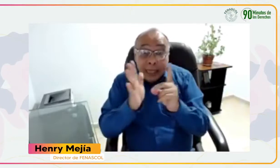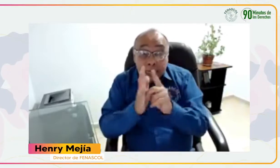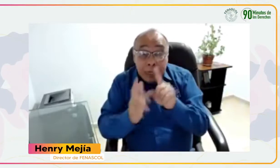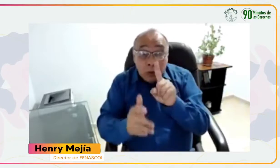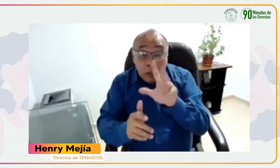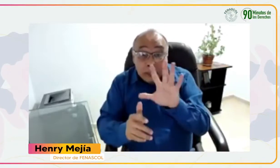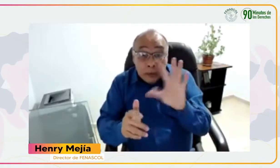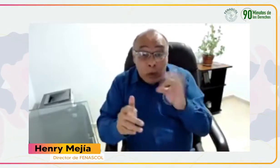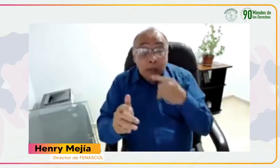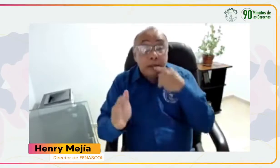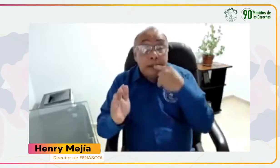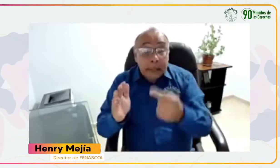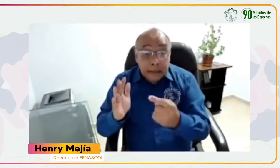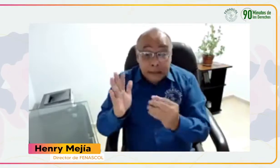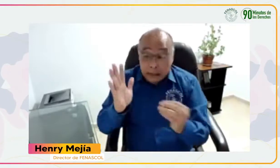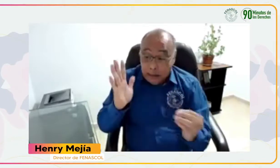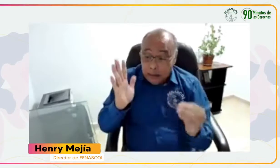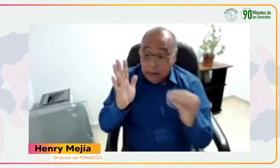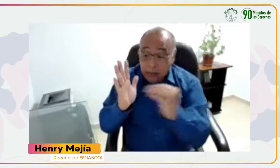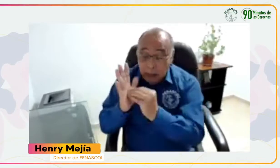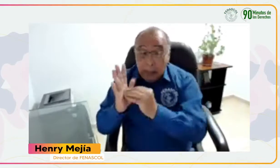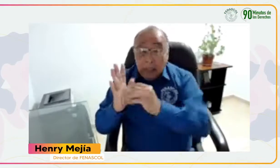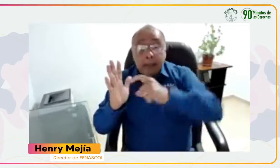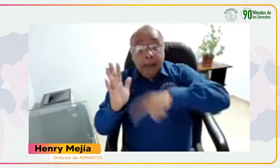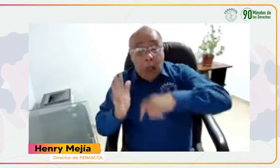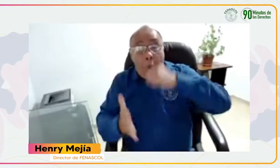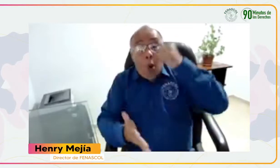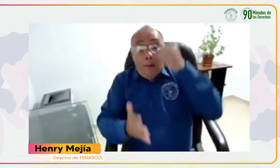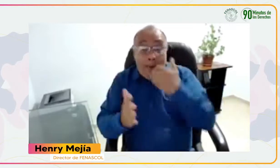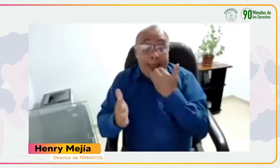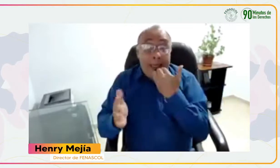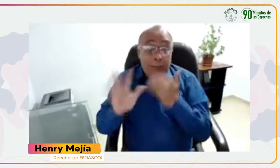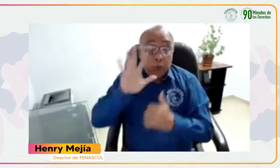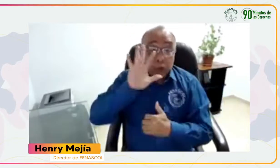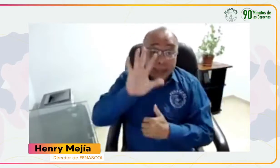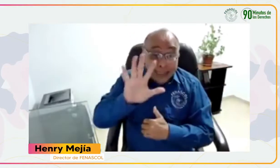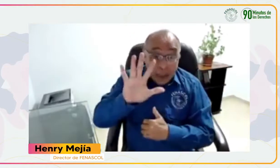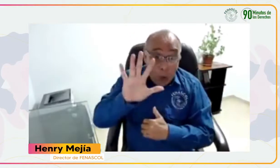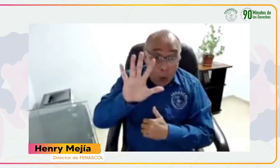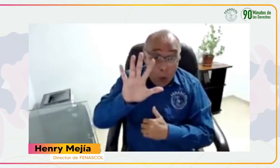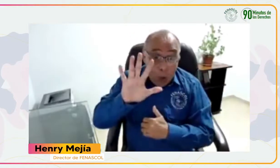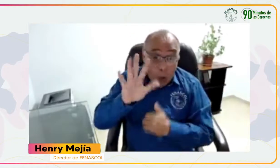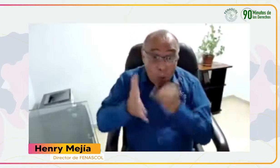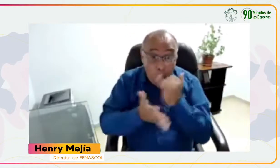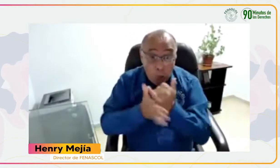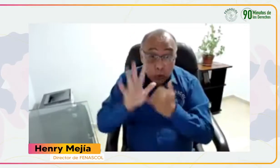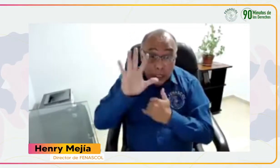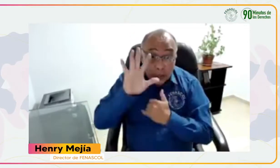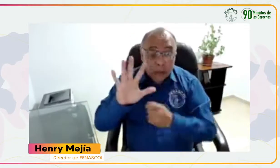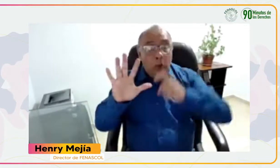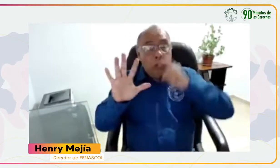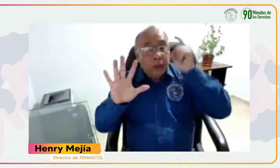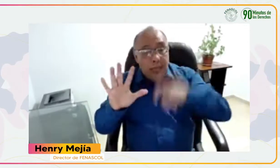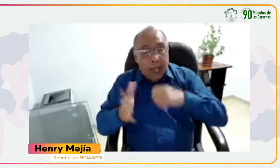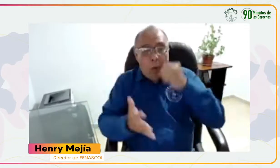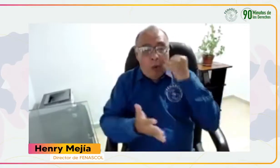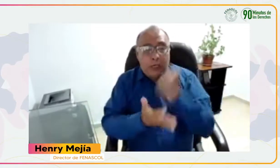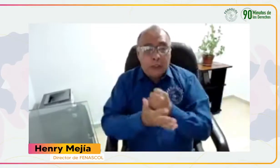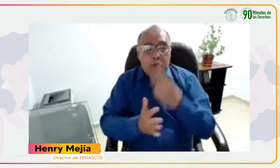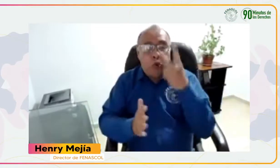decreto 1350, el cual es bastante claro y dice que es obligatorio. Y reitero, si hay 5 personas